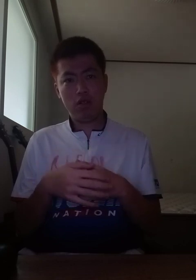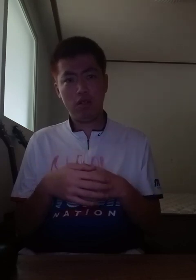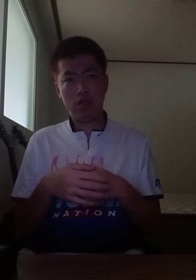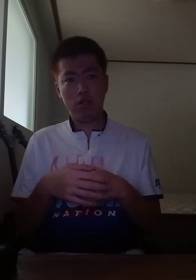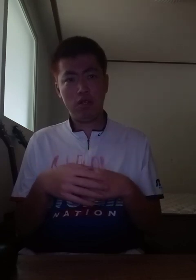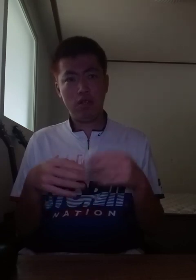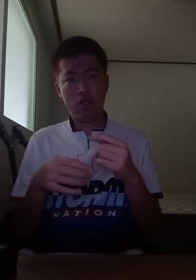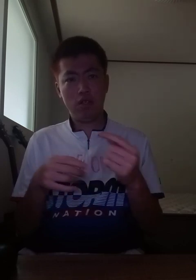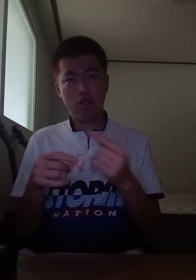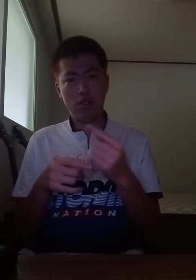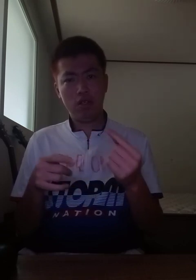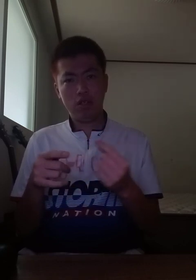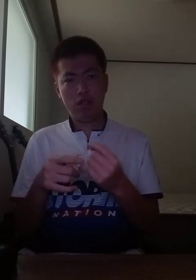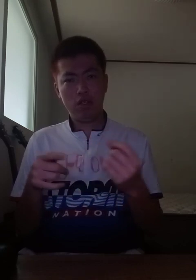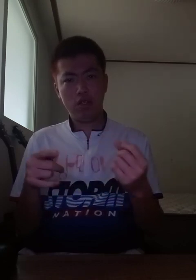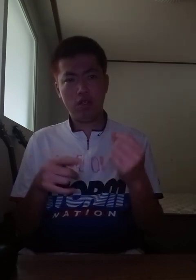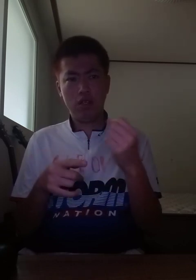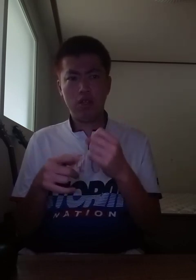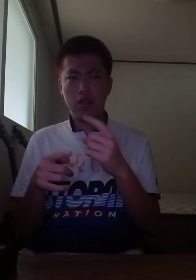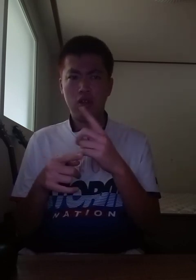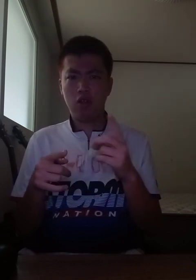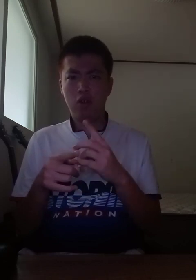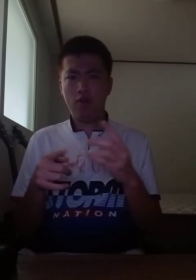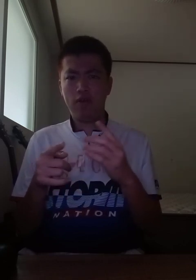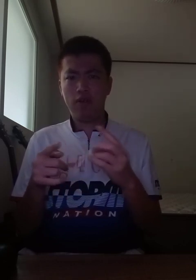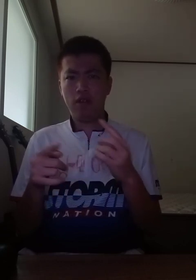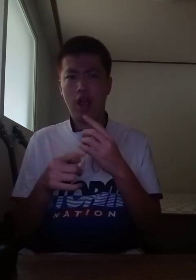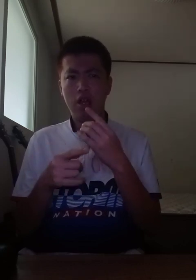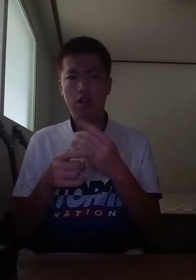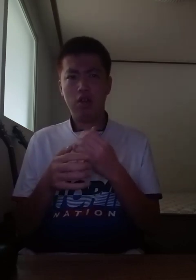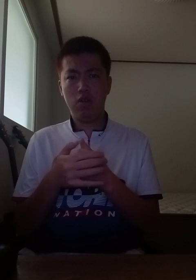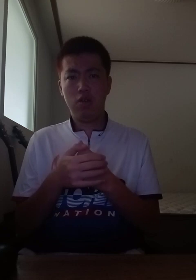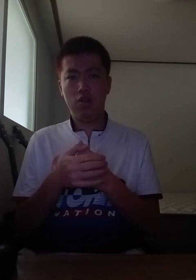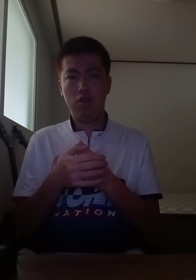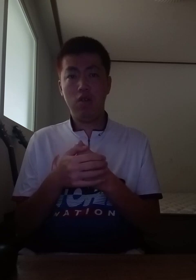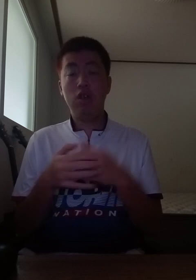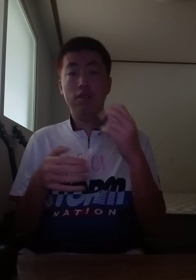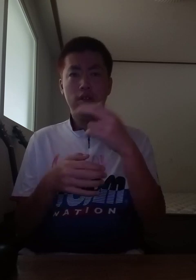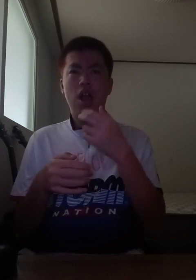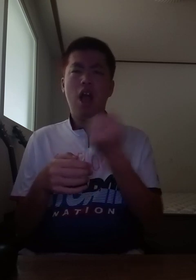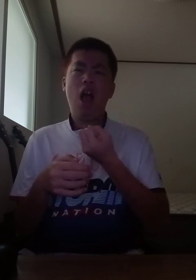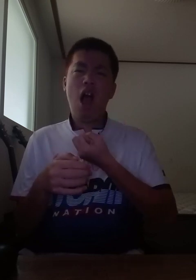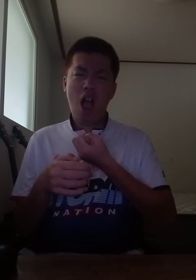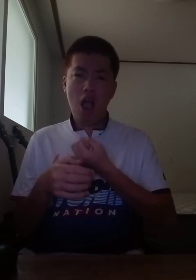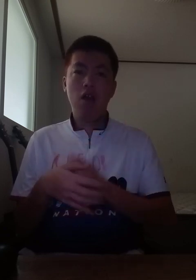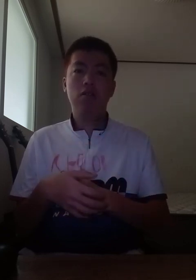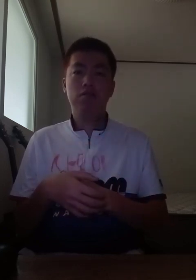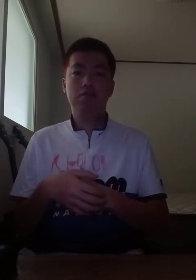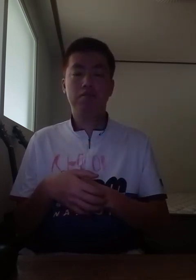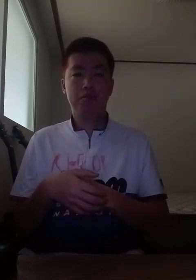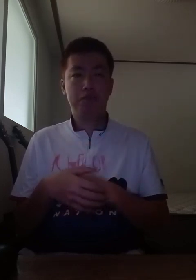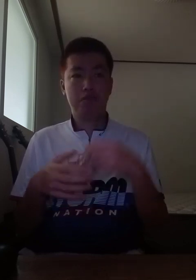부분에는 시에서도 좀 봐주고 구청에서 봐주고 그래요. 시민들은 답답합니다. 우리나라 법이 좀